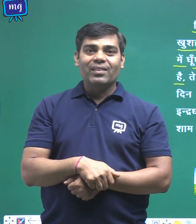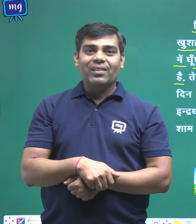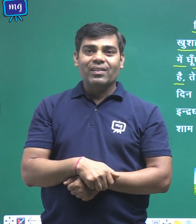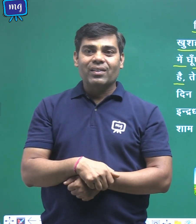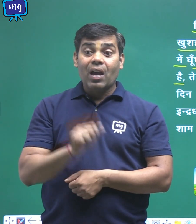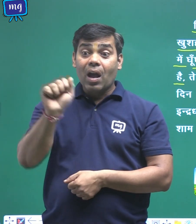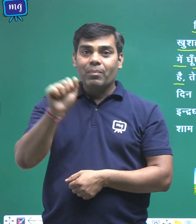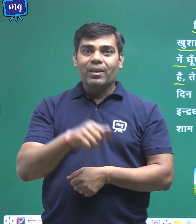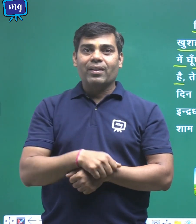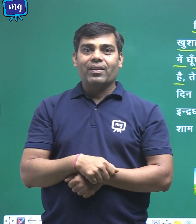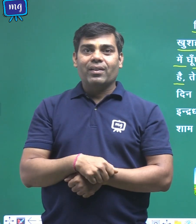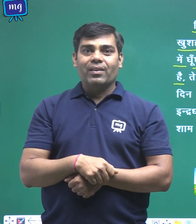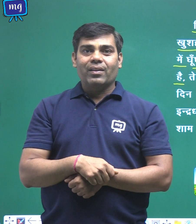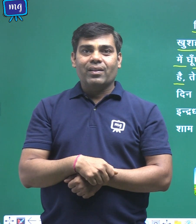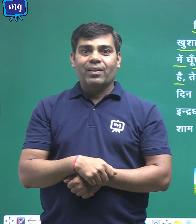आपने